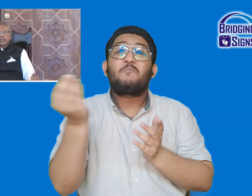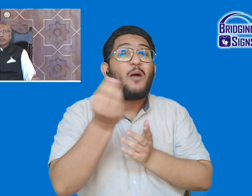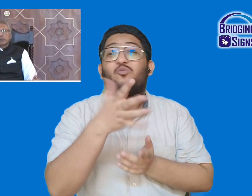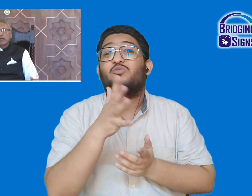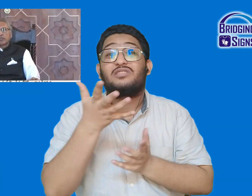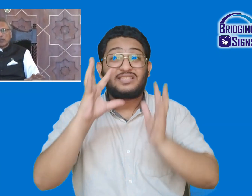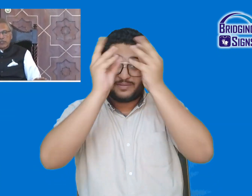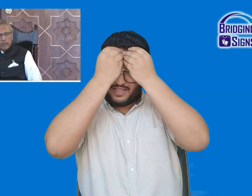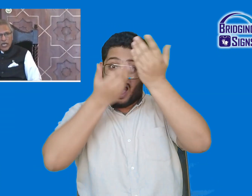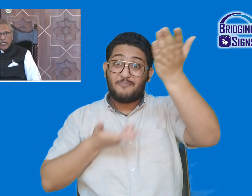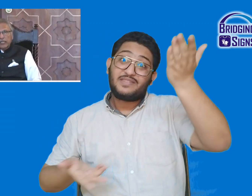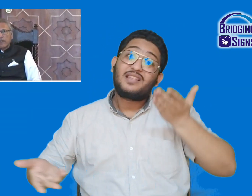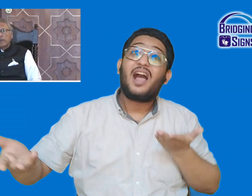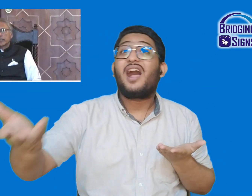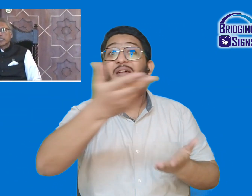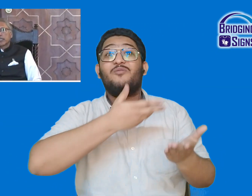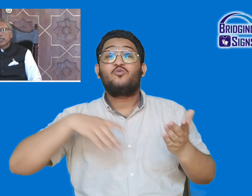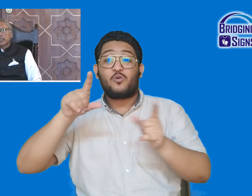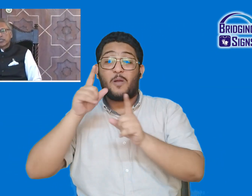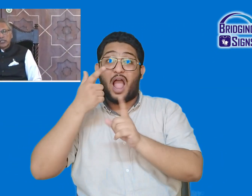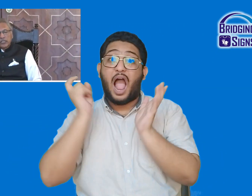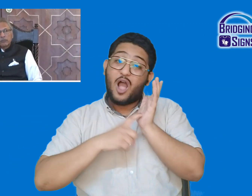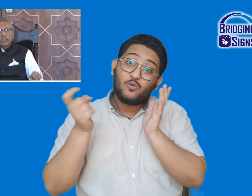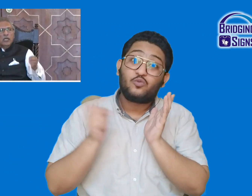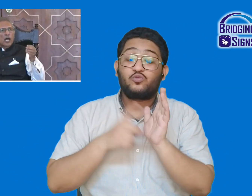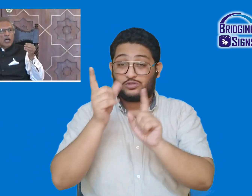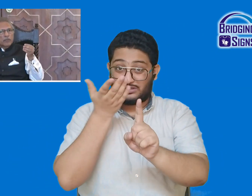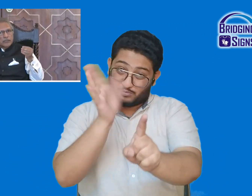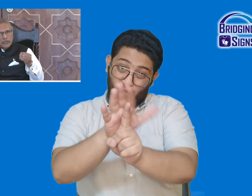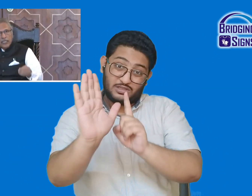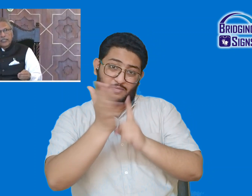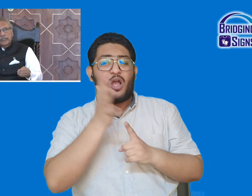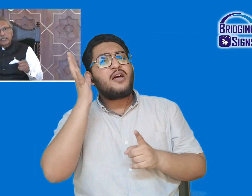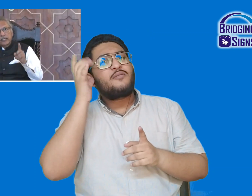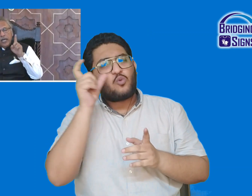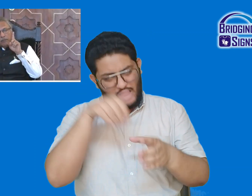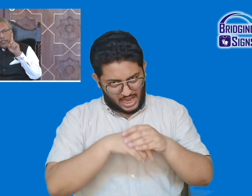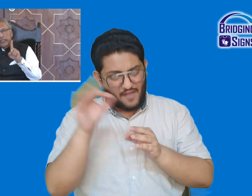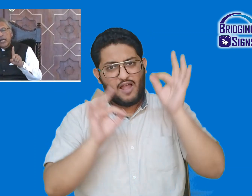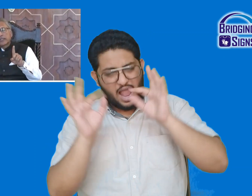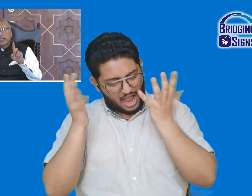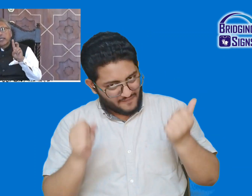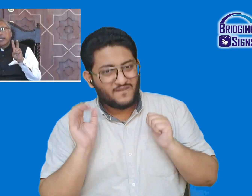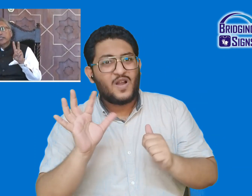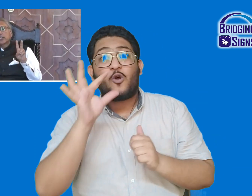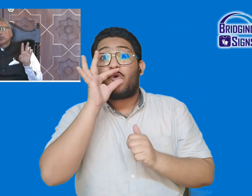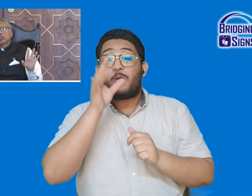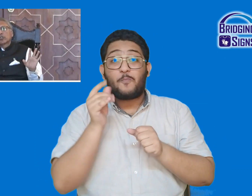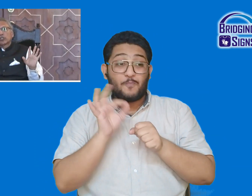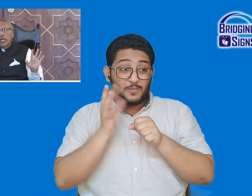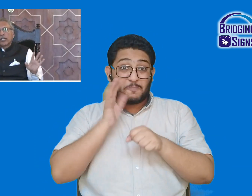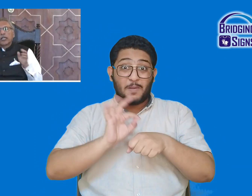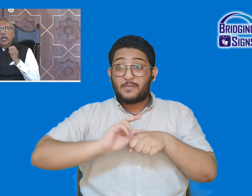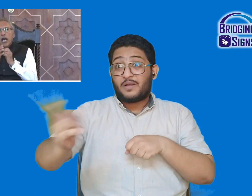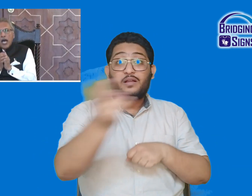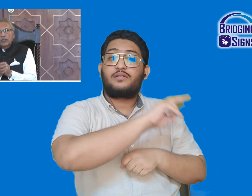ایسا ہے کہ اس میں ہم سب ذمہ دار ہیں. اس کے اندر شریعت بھی آپ کا ساتھ دیتی ہے. آپ احتیاط کریں, ایک سے دوسرے